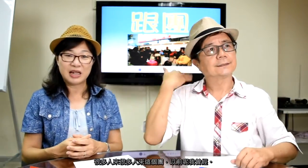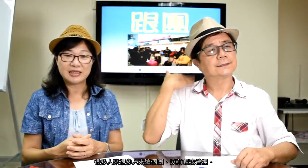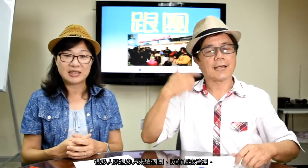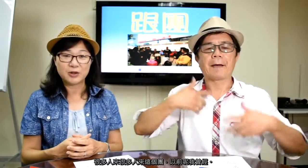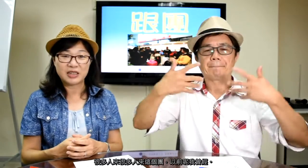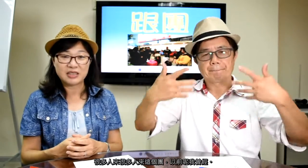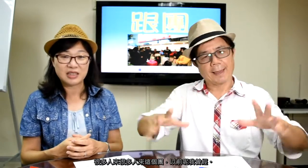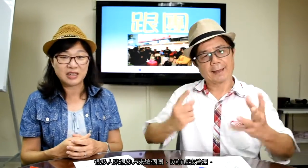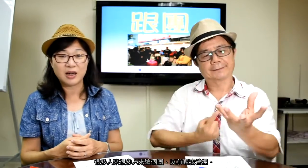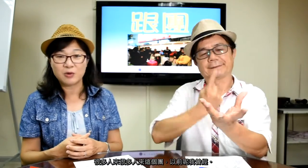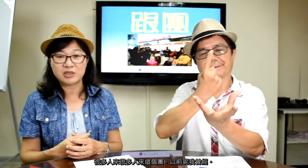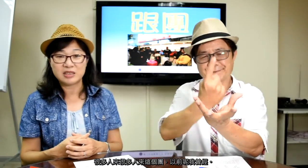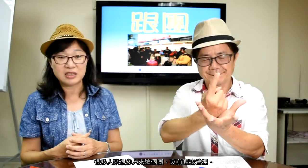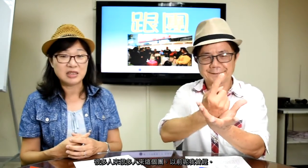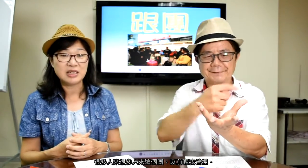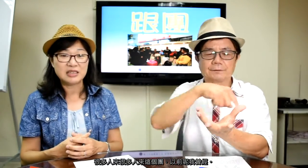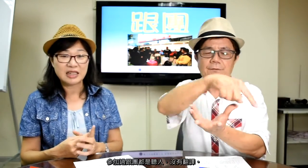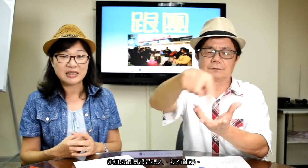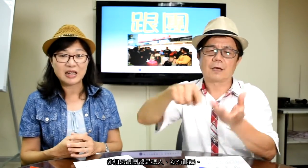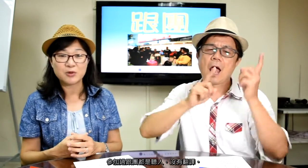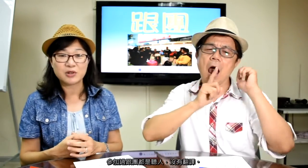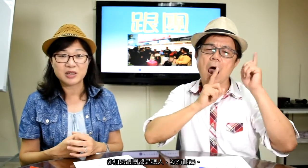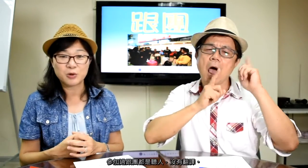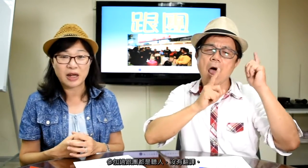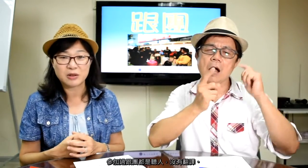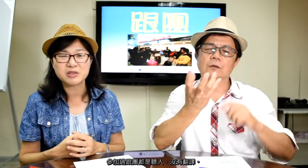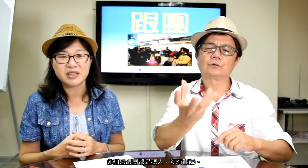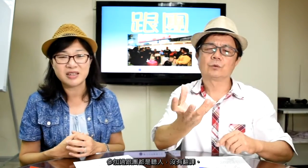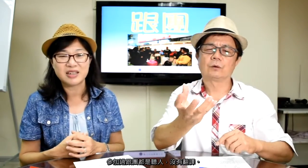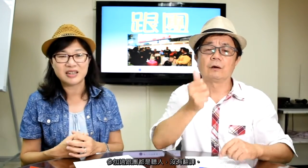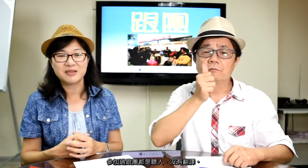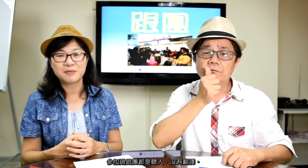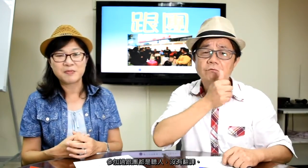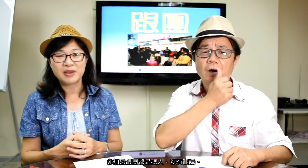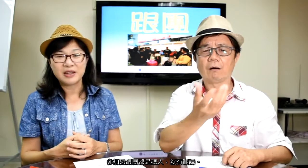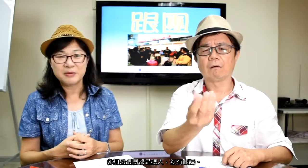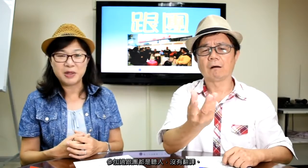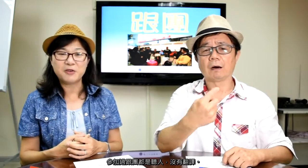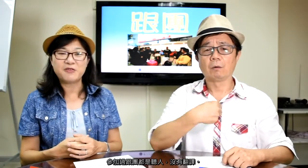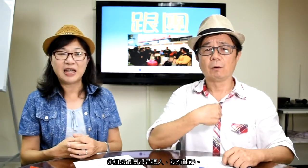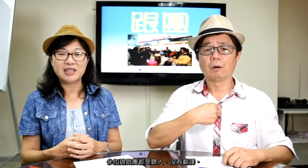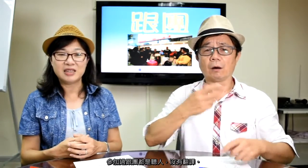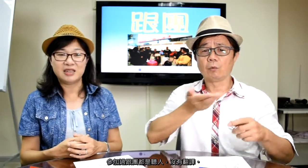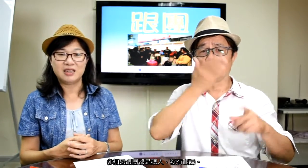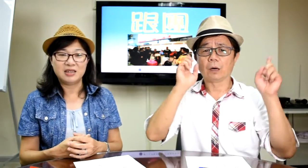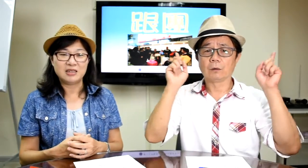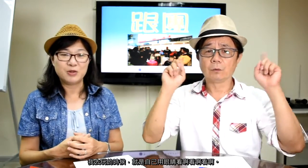人来这个团。以前呢，我曾经参加过跟团，都是听人，没有翻译。我